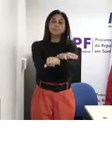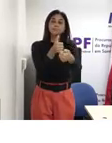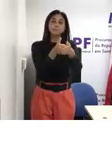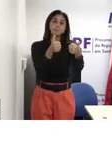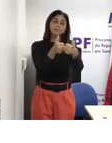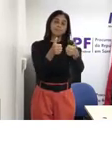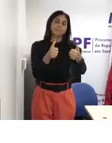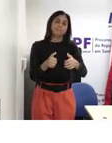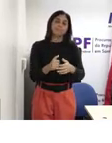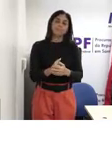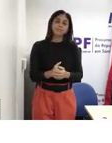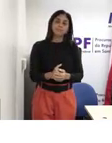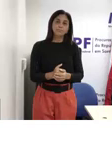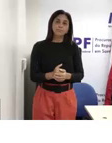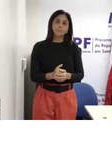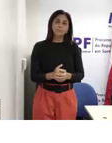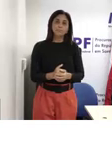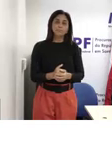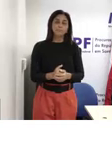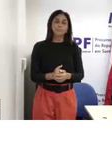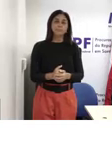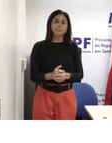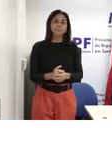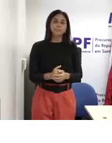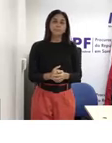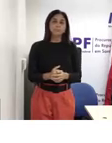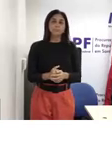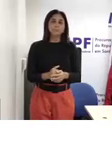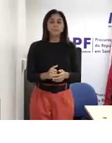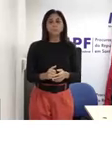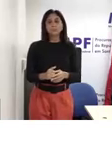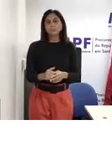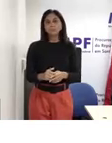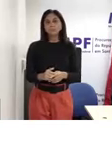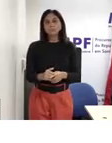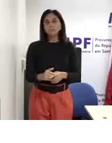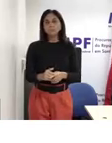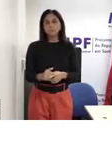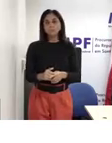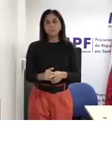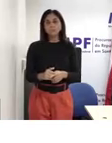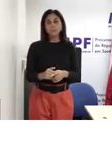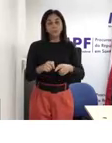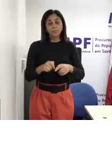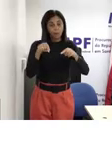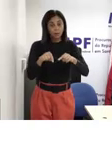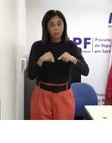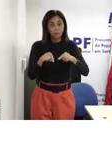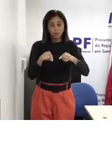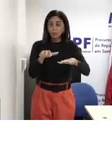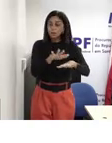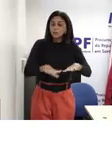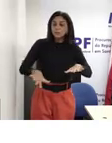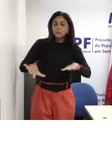que estaria ali praticando esses esses crimes então Eh as nossa região ela também precisa de